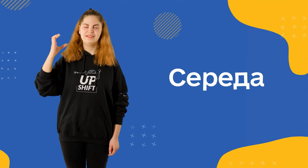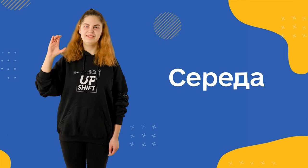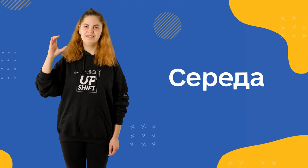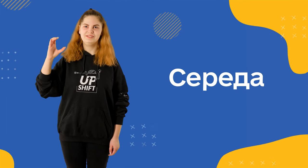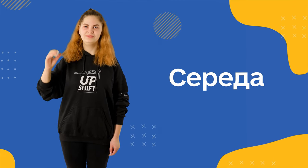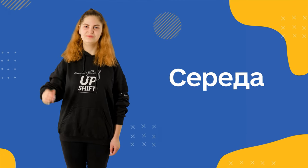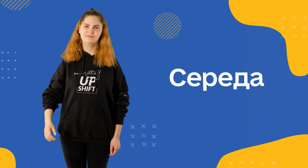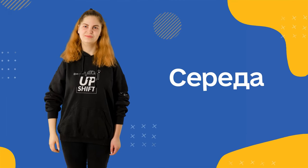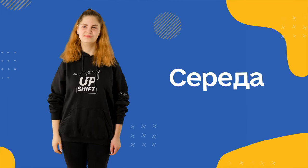Середа.